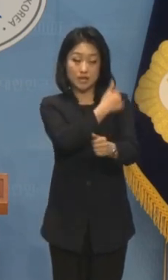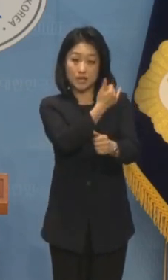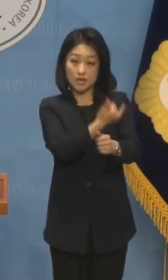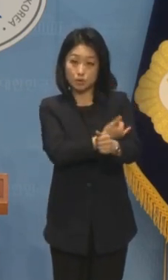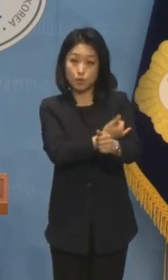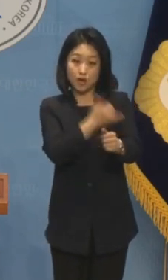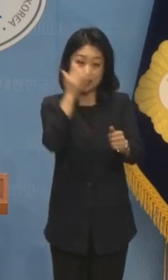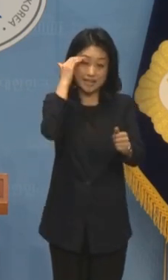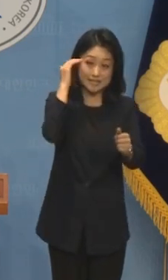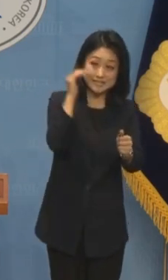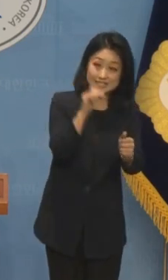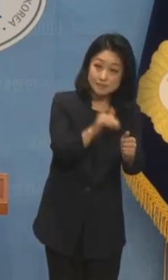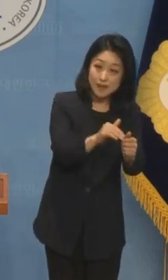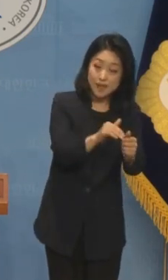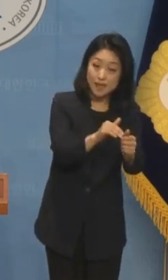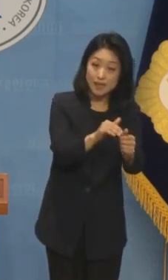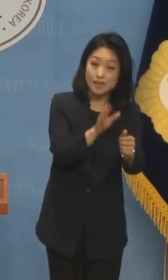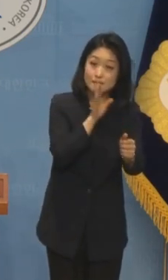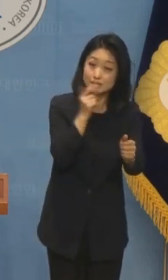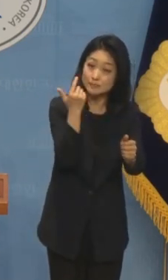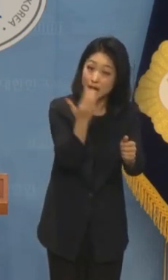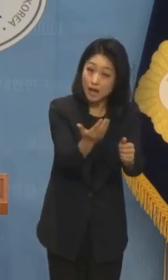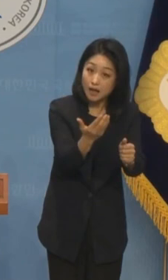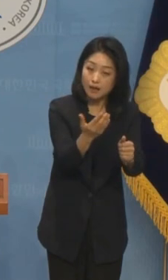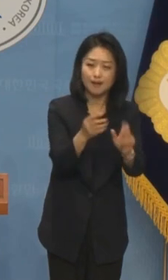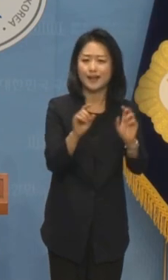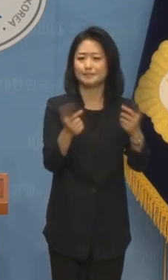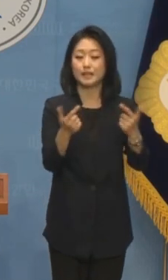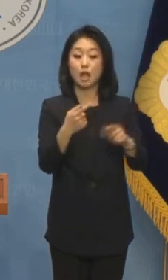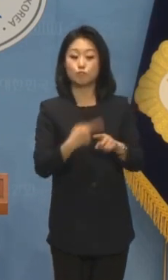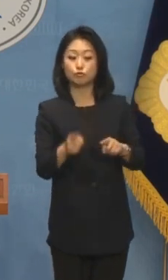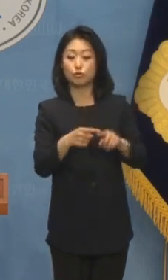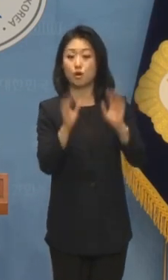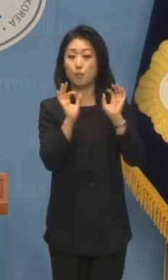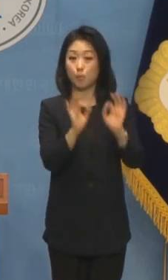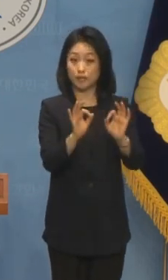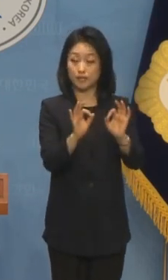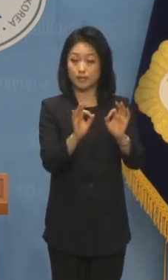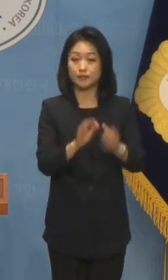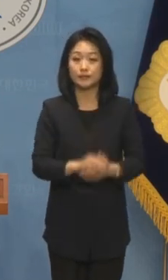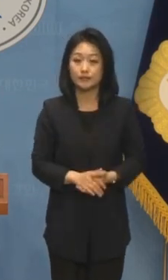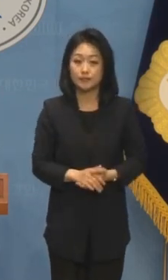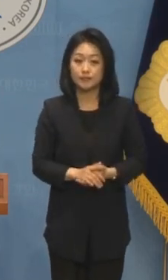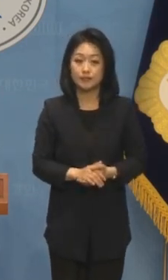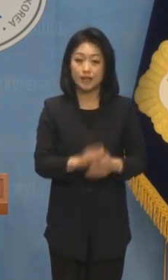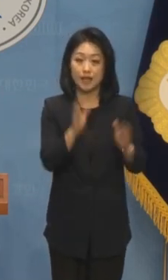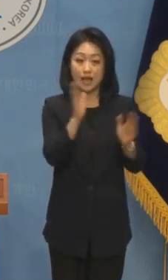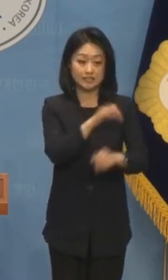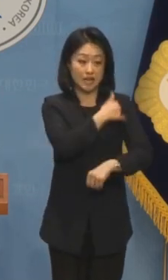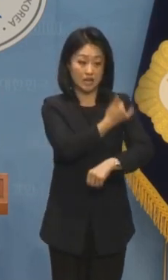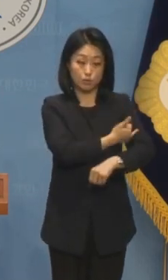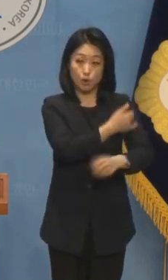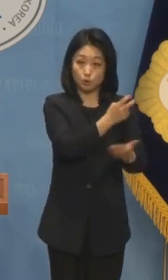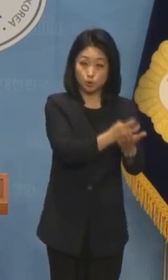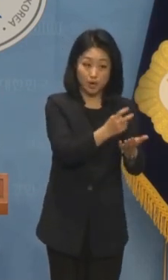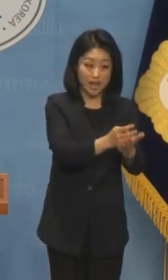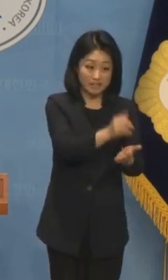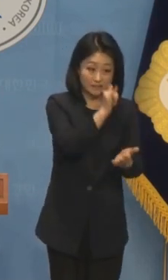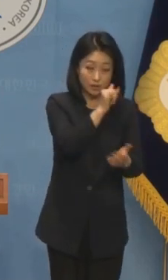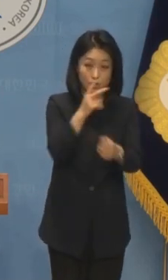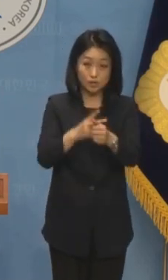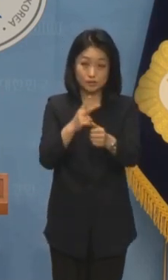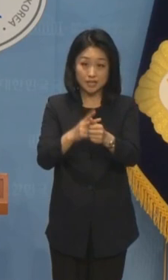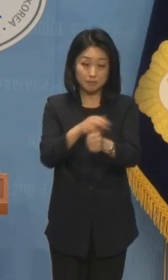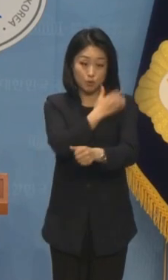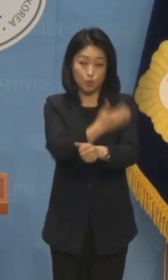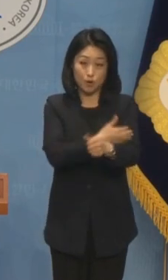빈번하게 발생되어야 할 것입니다. 그러나 이를 분석한 언론에 따르면 인과관계는 물론